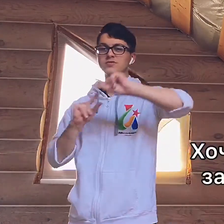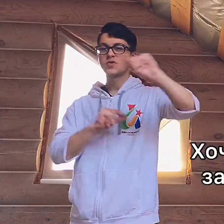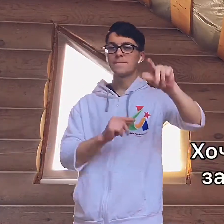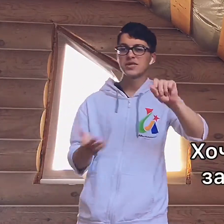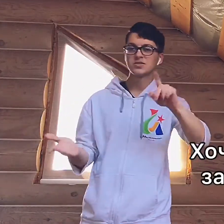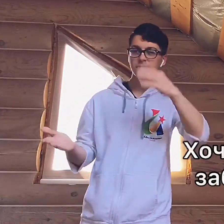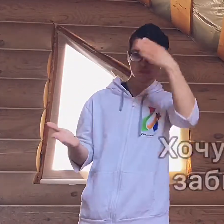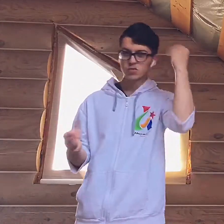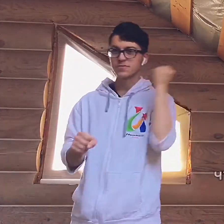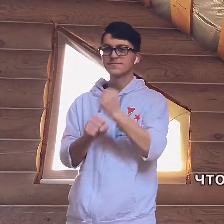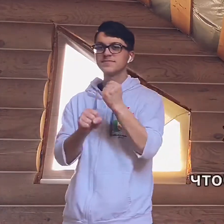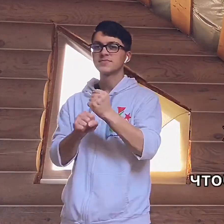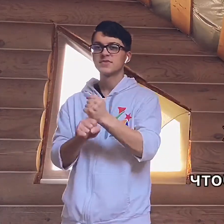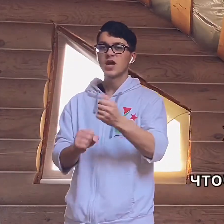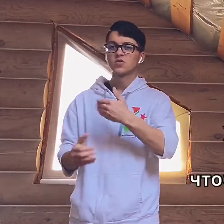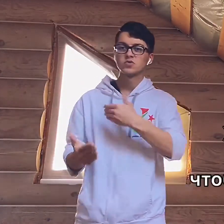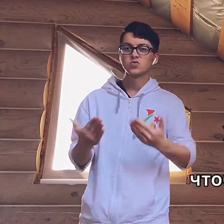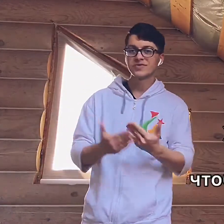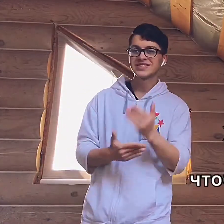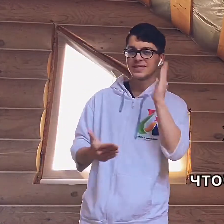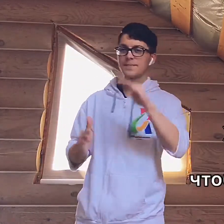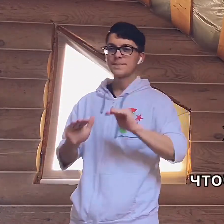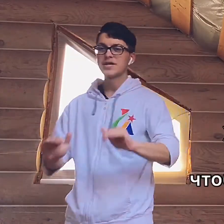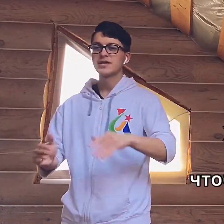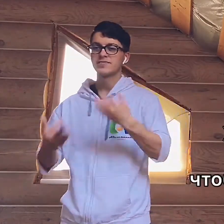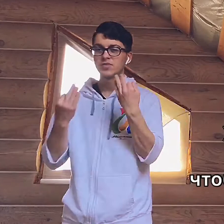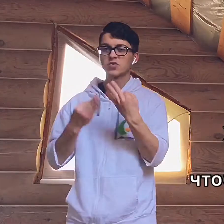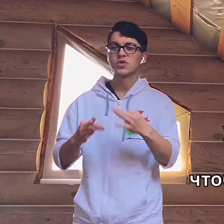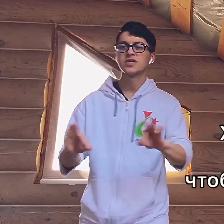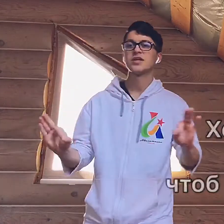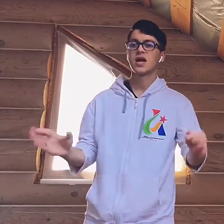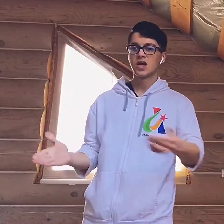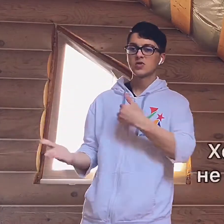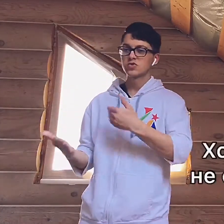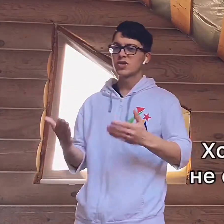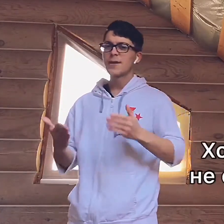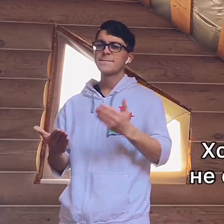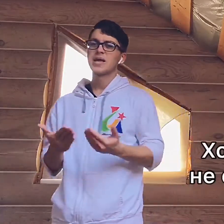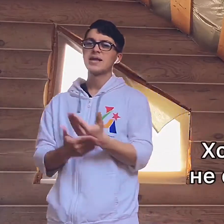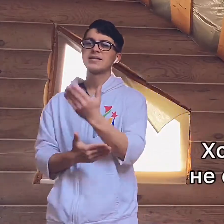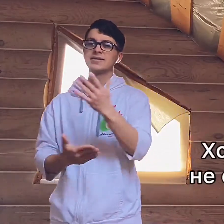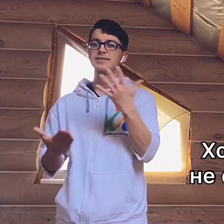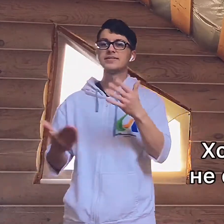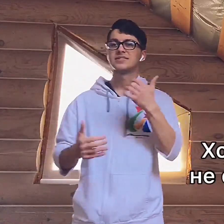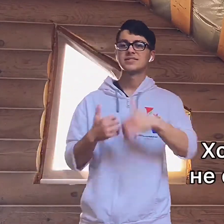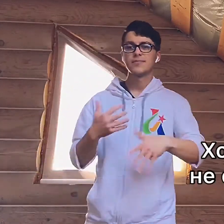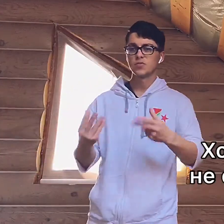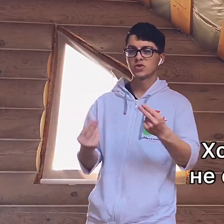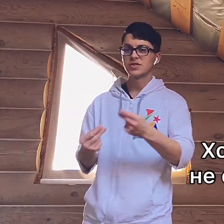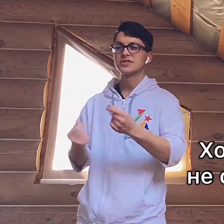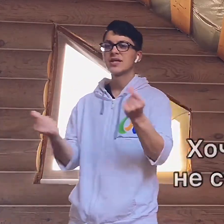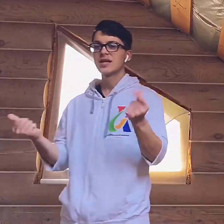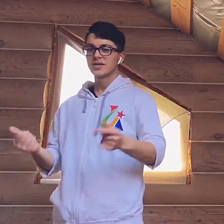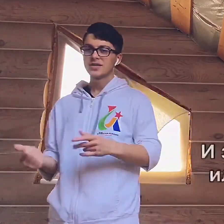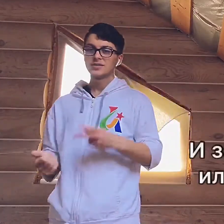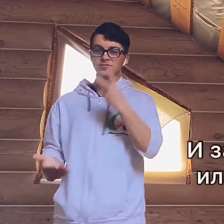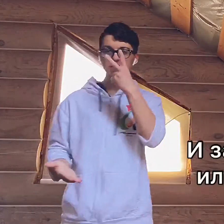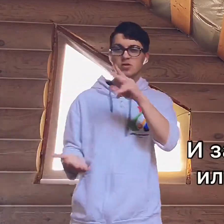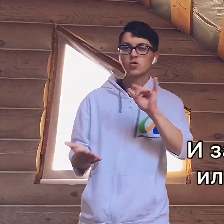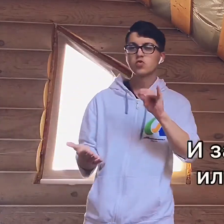забыть про работу. Хочу снова стать мелким, чтобы быть беззаботным. Хочу хотя бы день не считать банкноты. Залипать в контру или